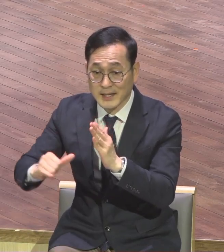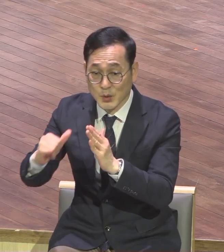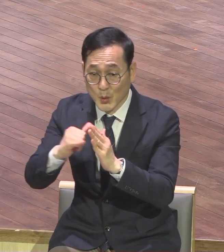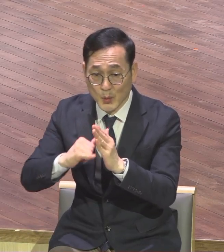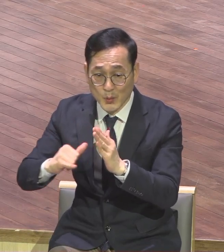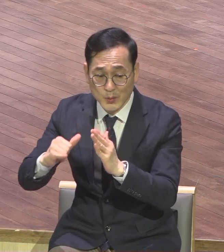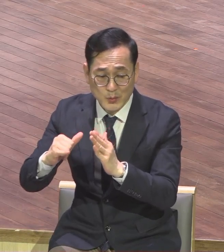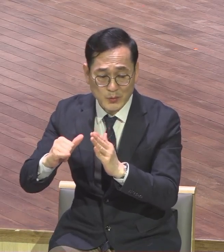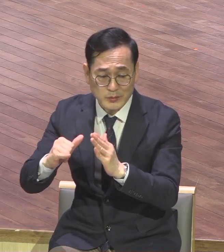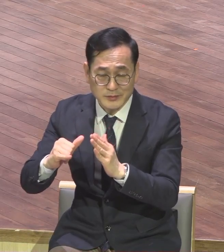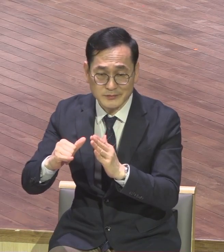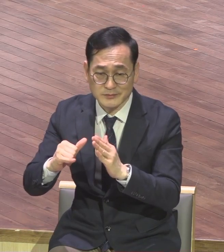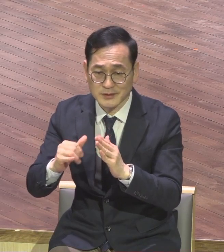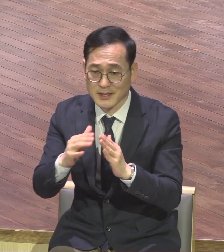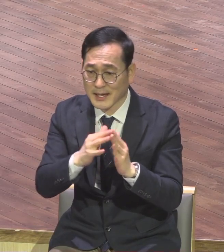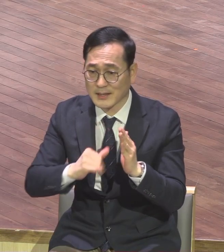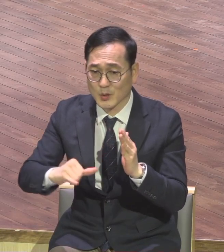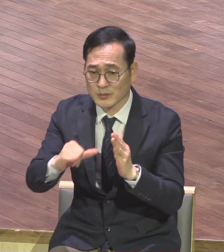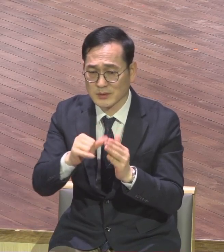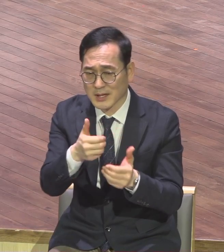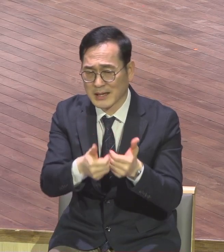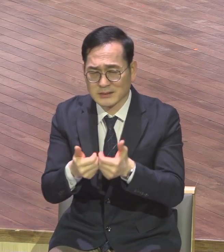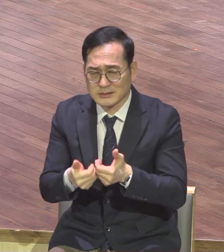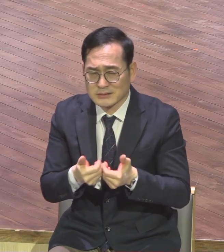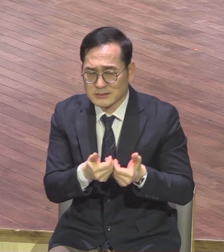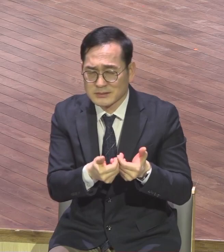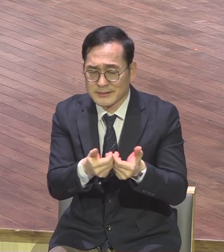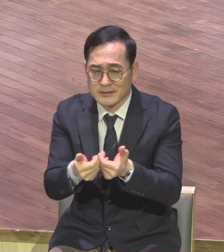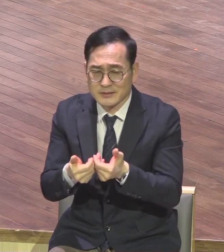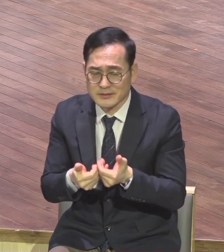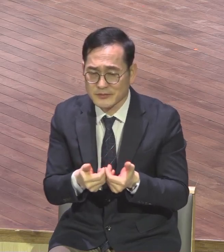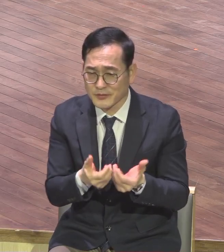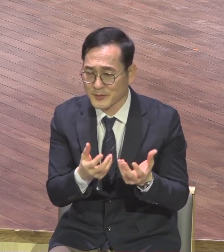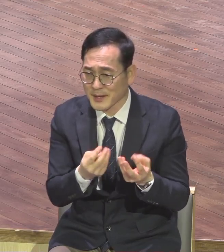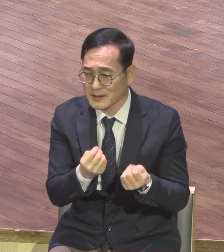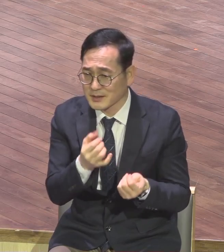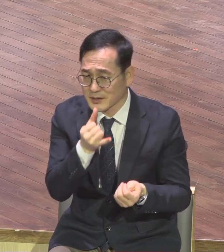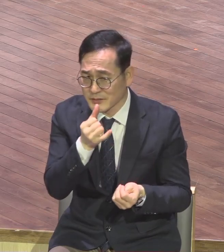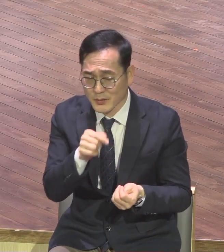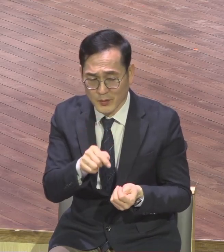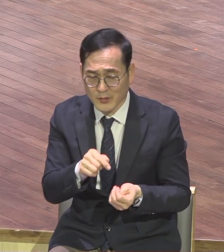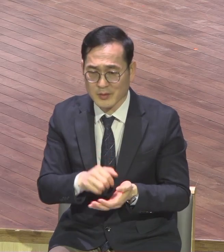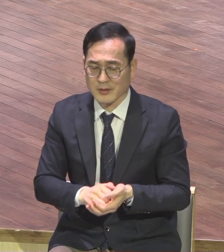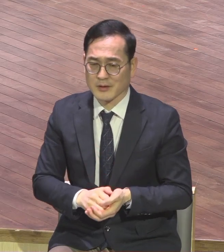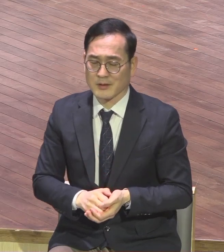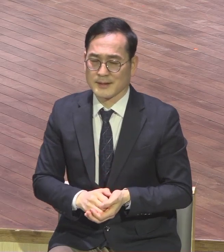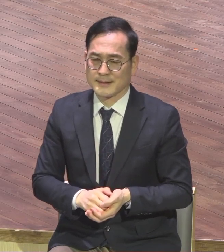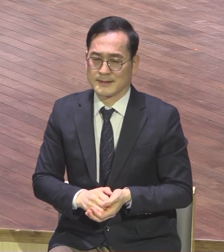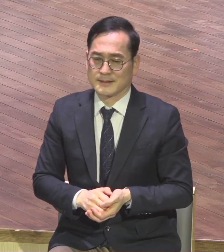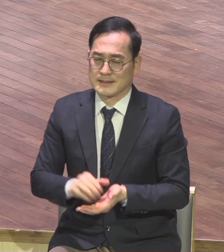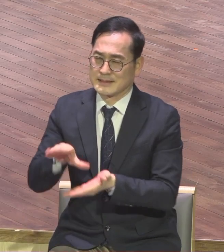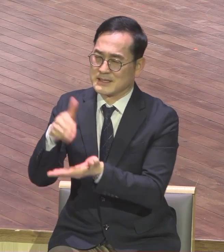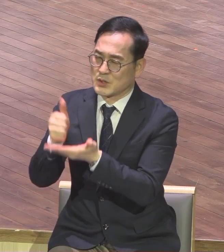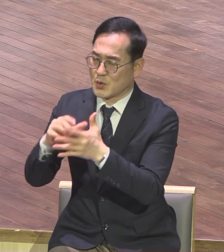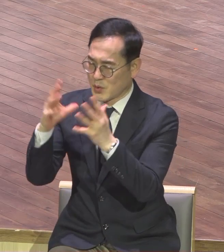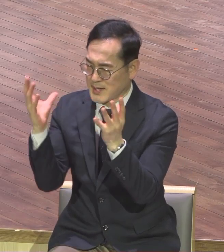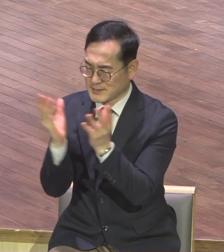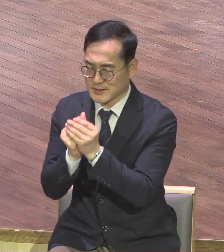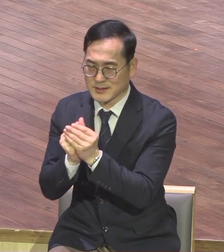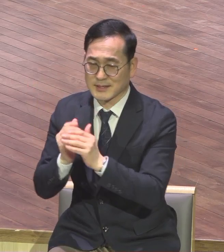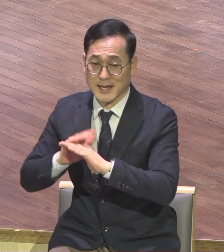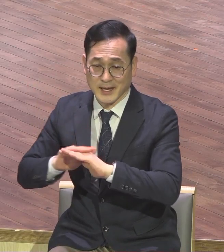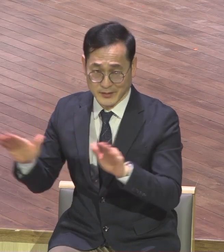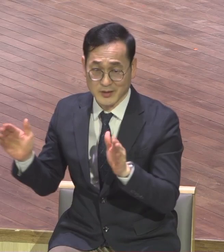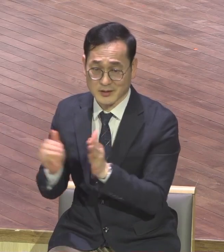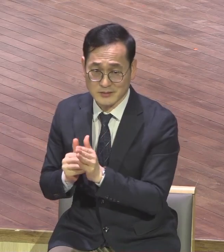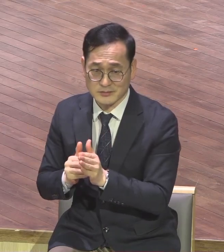그리스도가 다 끝냈습니다. 끝내서. 그래서 이 완전한 복음이라니까요. 뭐 노력한 필요 없어요. 그냥 믿으면